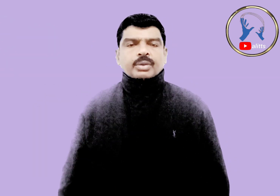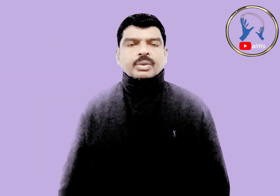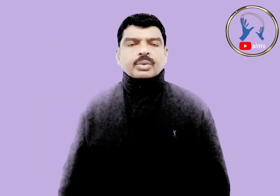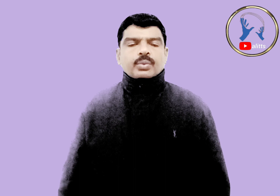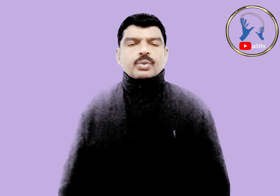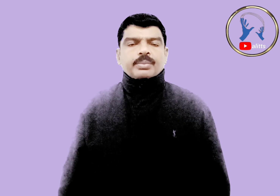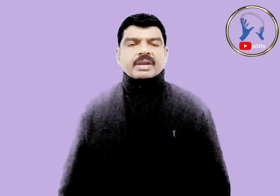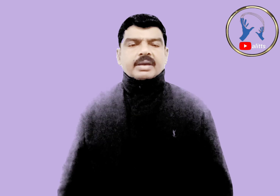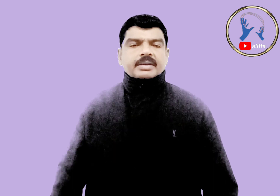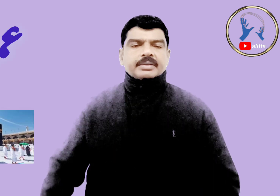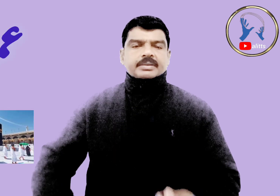उम्रा